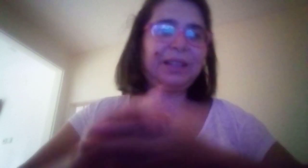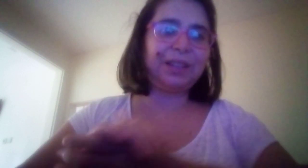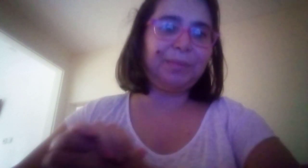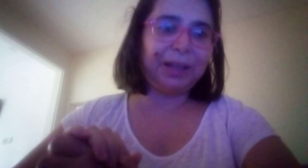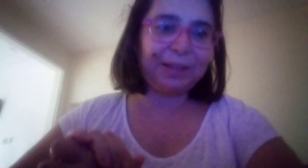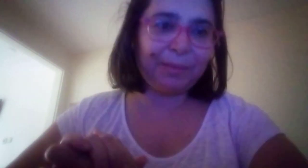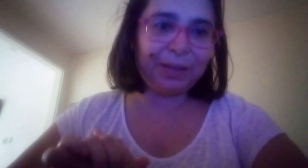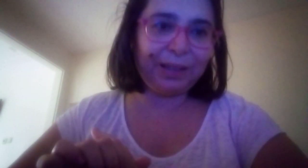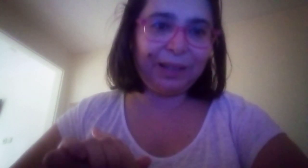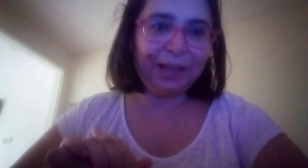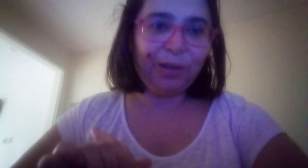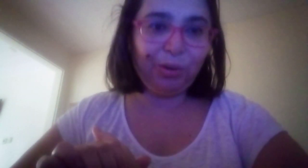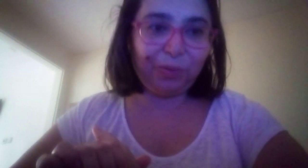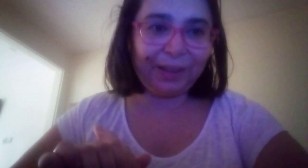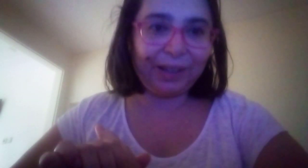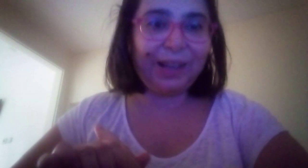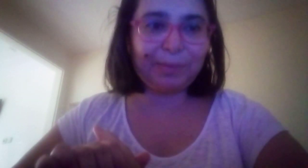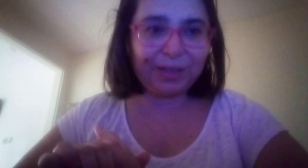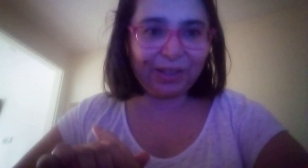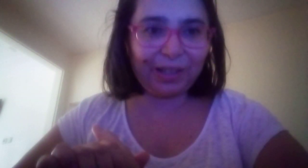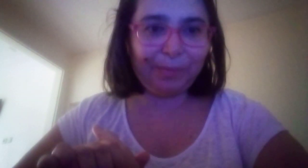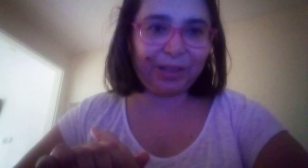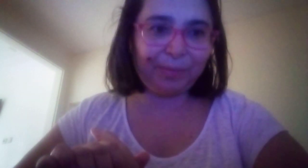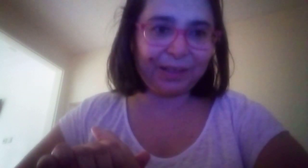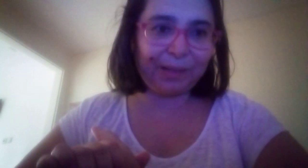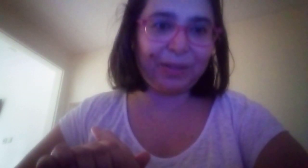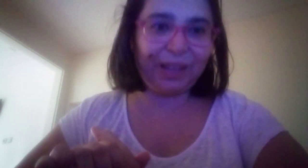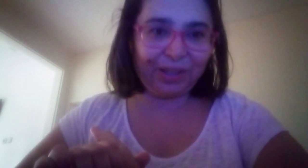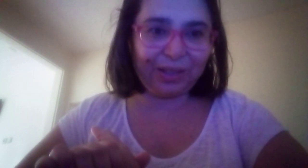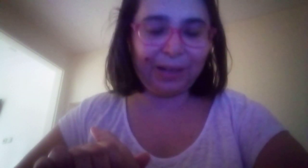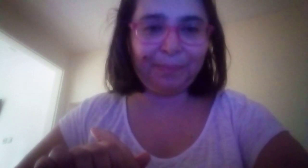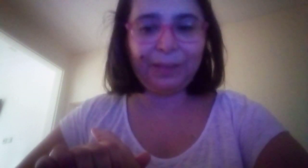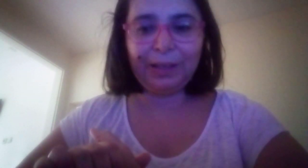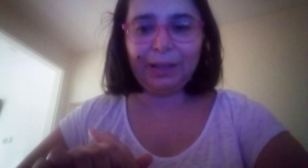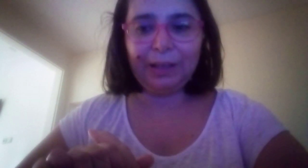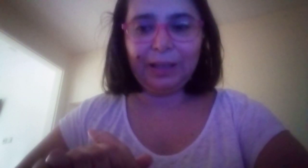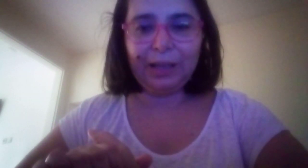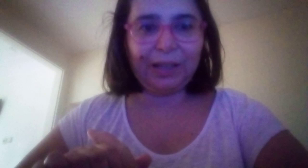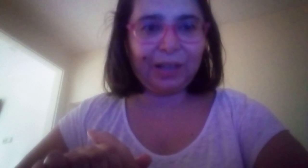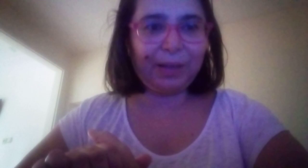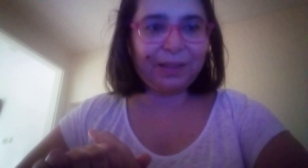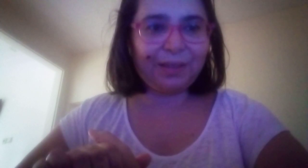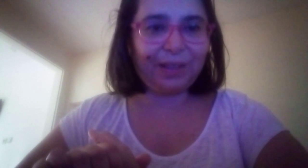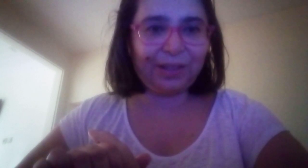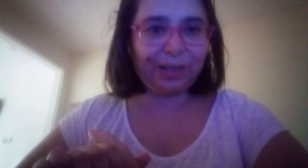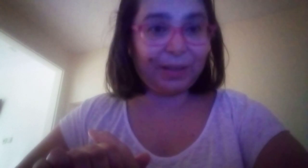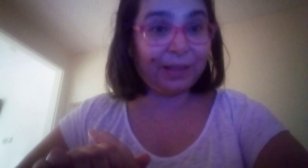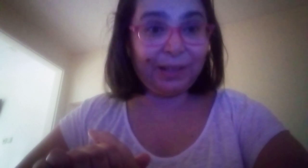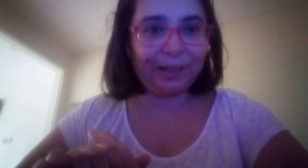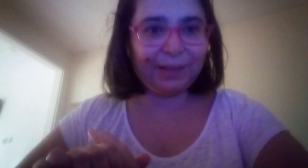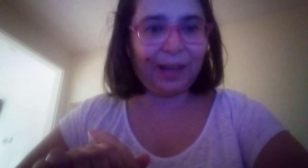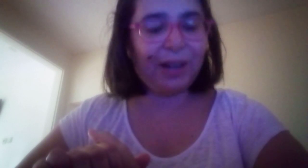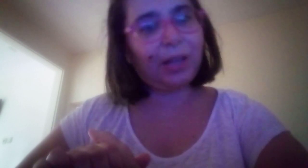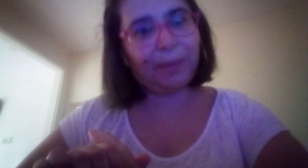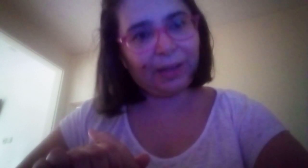yaşam tarzlarımız lütfen Hayatımızı yaşayalım yaşam tarzlarımız değiştirelim yaşam tarzınızı değiştirmek sizin elinizde her şey beyinde